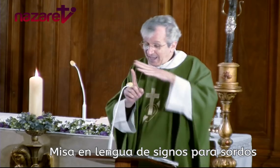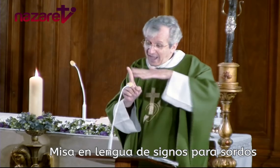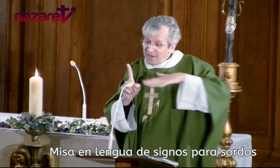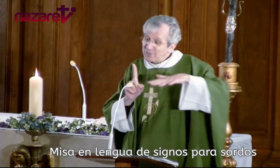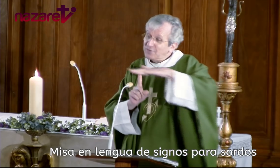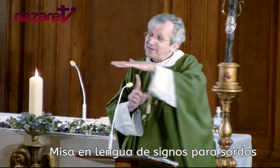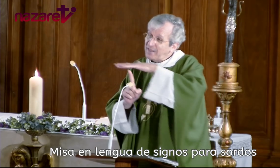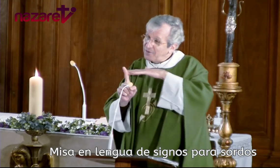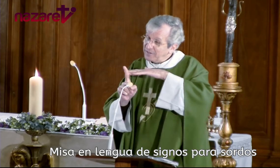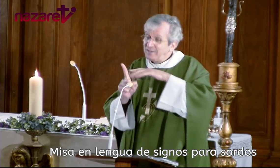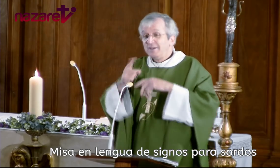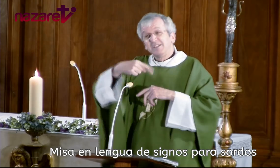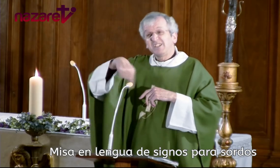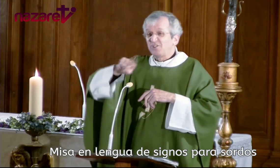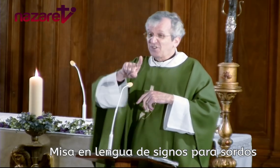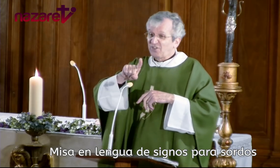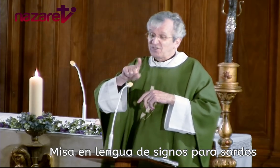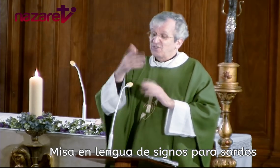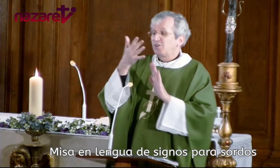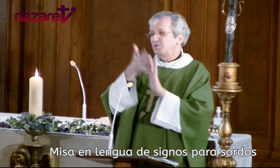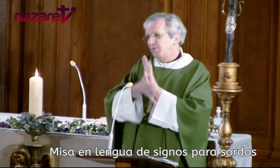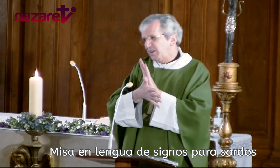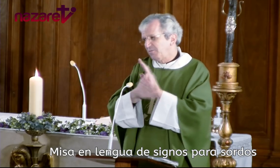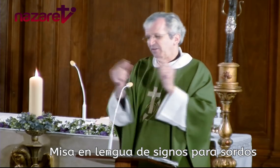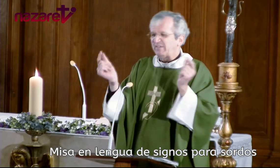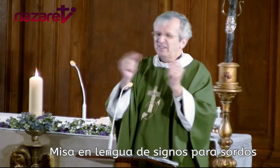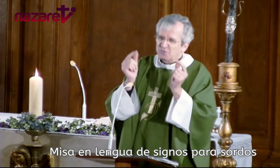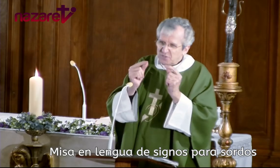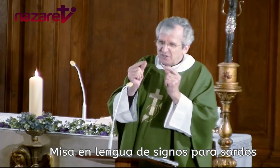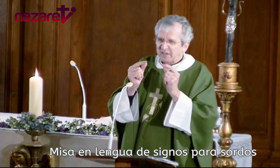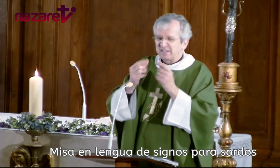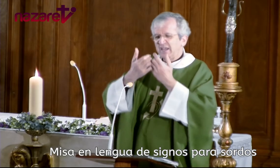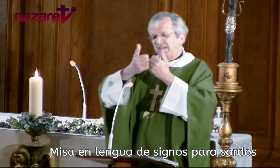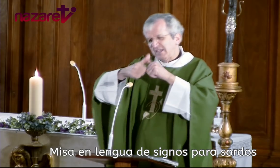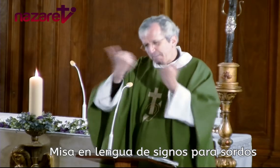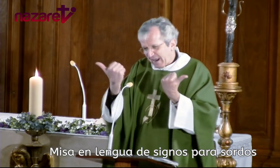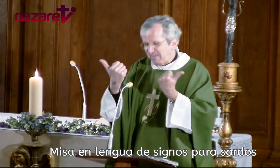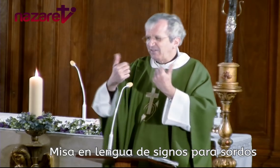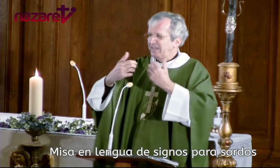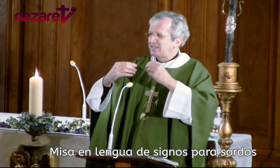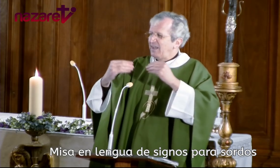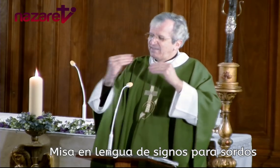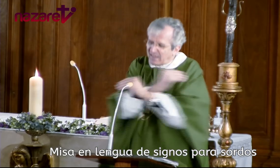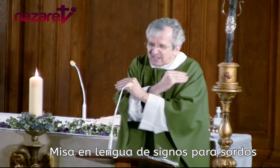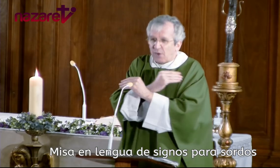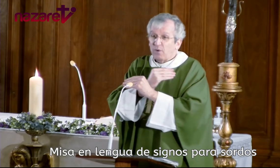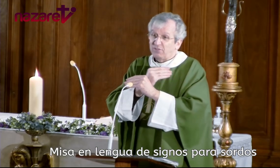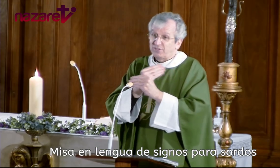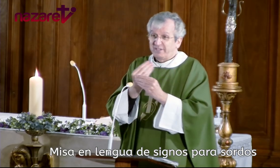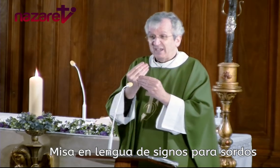a nuestro alrededor. Si nosotros somos motivo de discusiones, de separaciones, de desacuerdos,